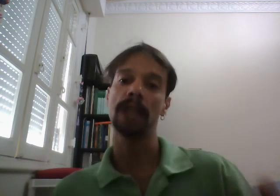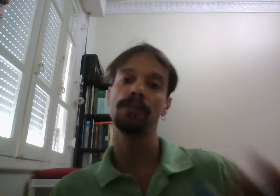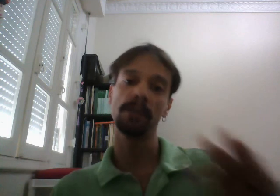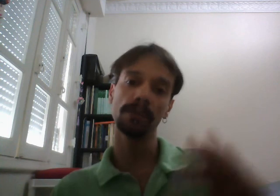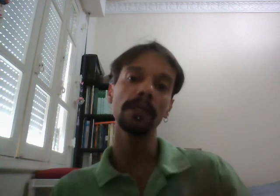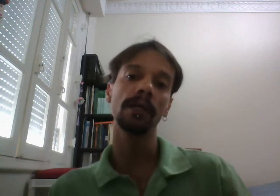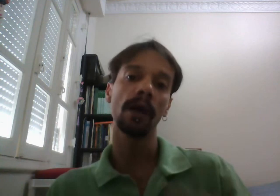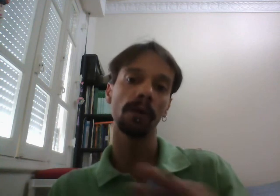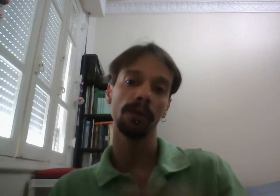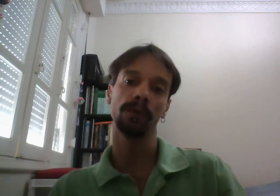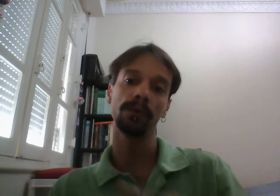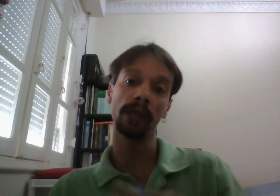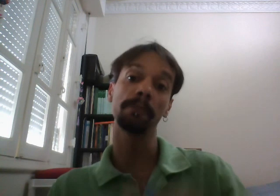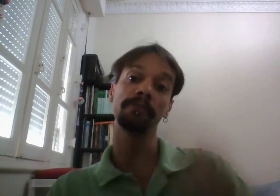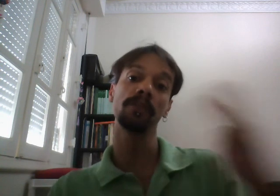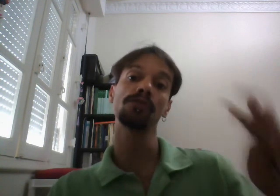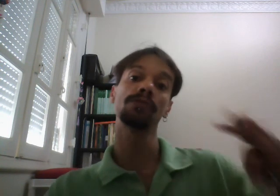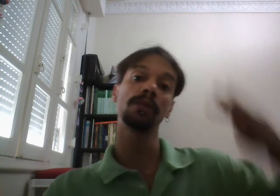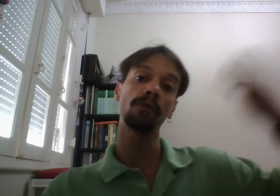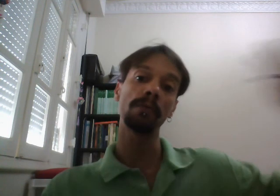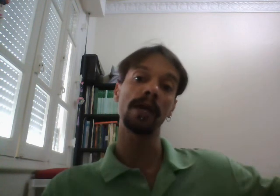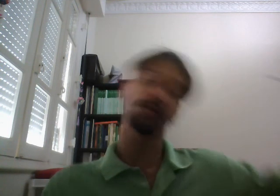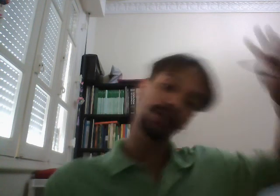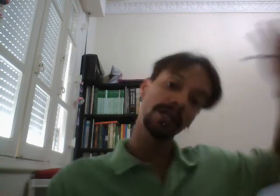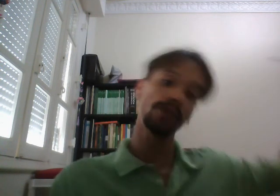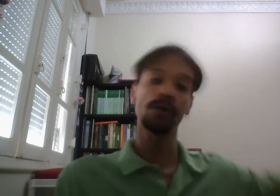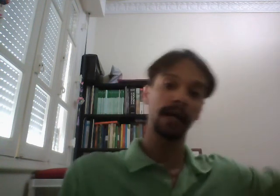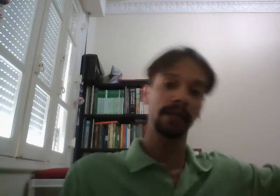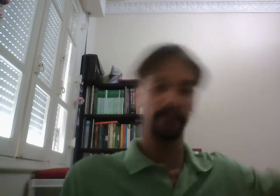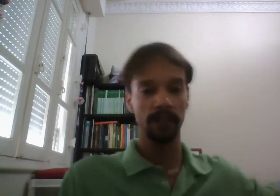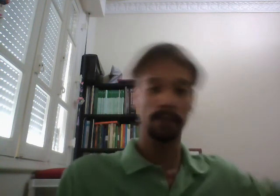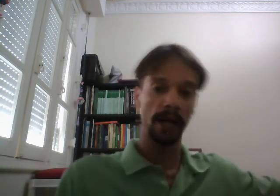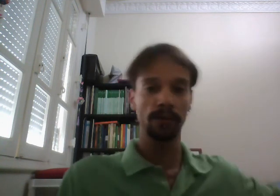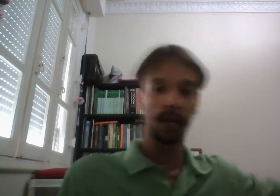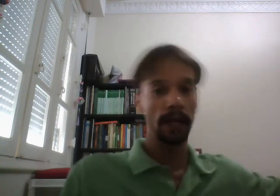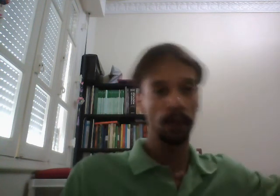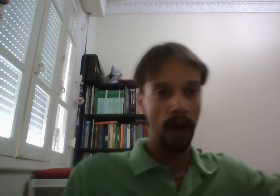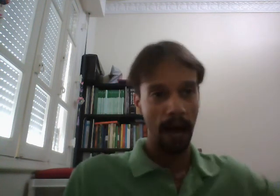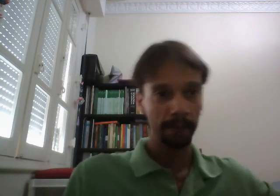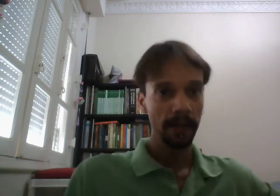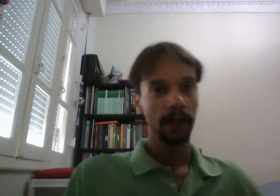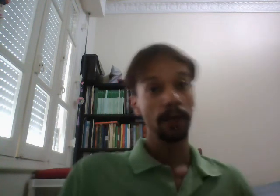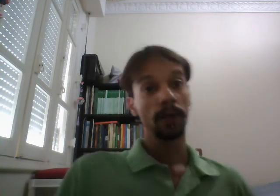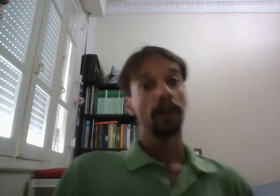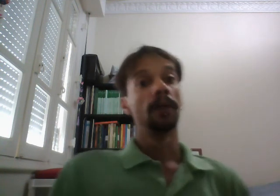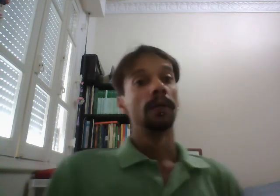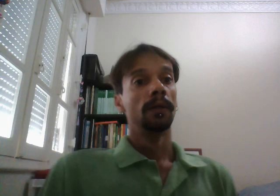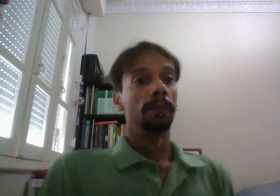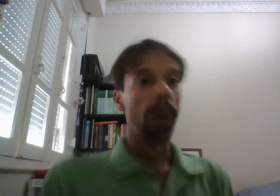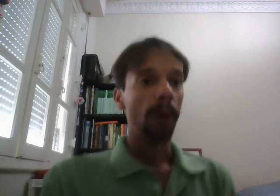a diminuir ao longo do tempo, visto que eu começo a selecionar cada vez mais o alelo A.